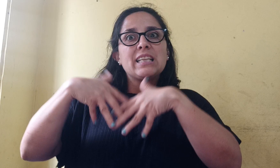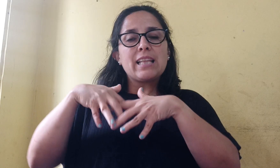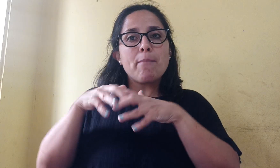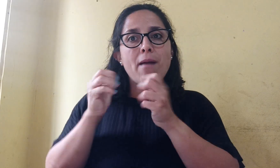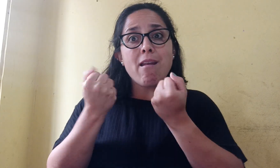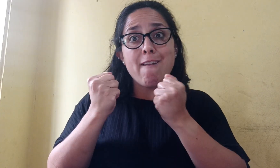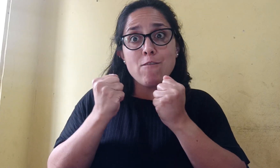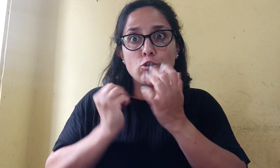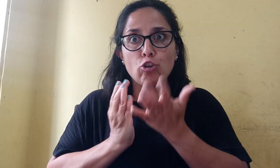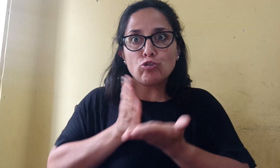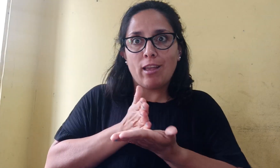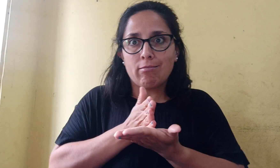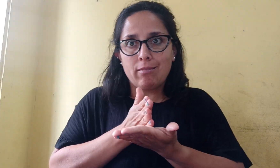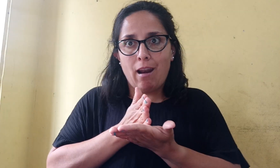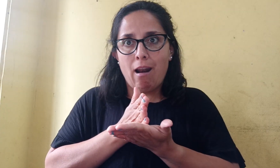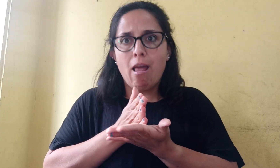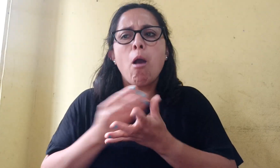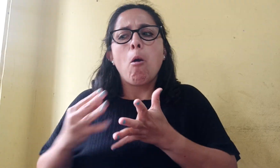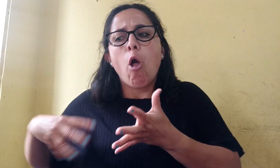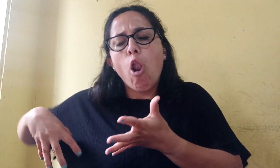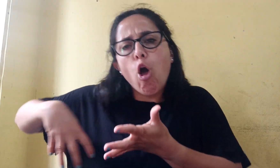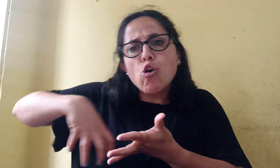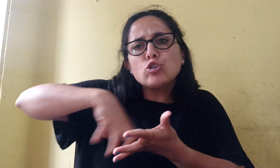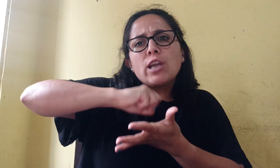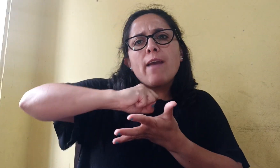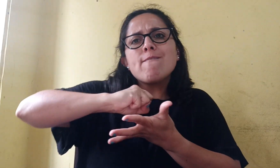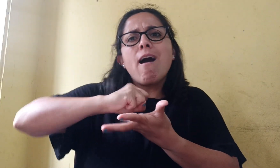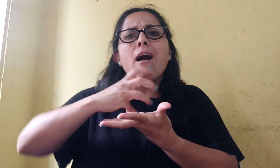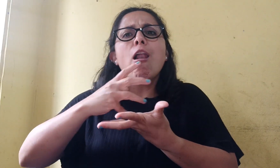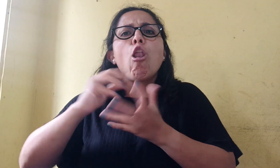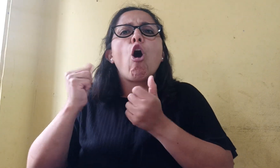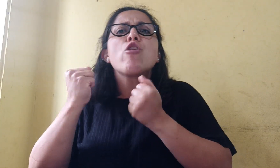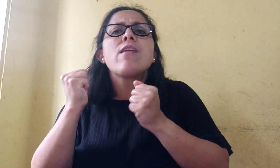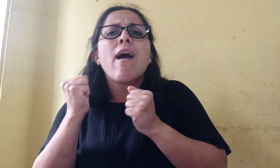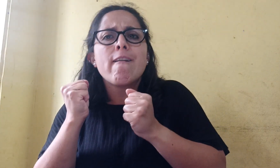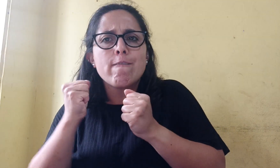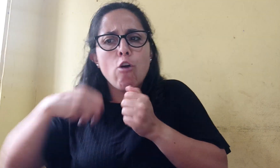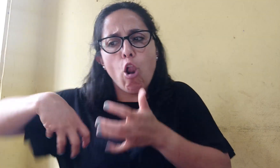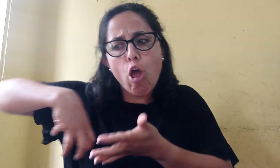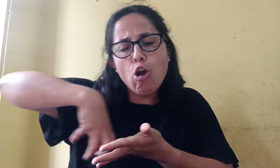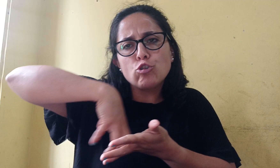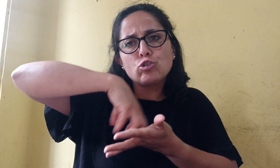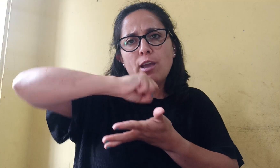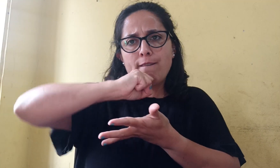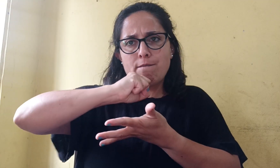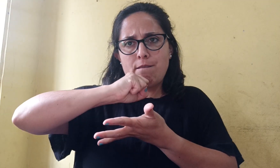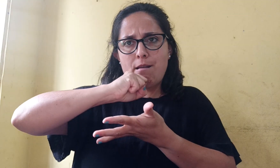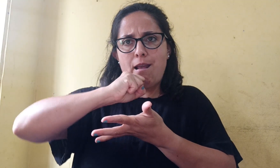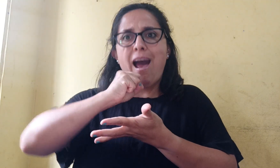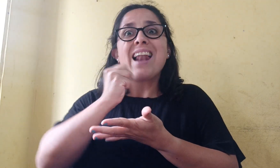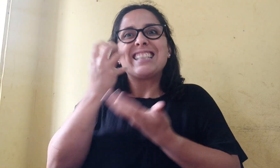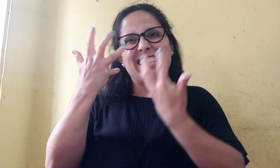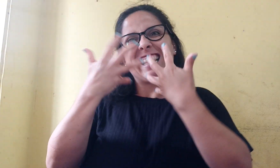nervios espinales o craneales, serían los que llevan esa información hacia el sistema nervioso central.